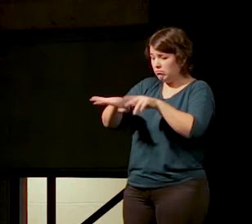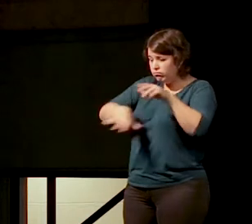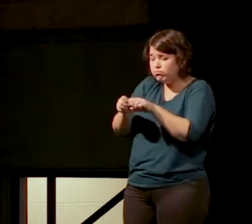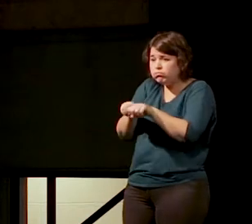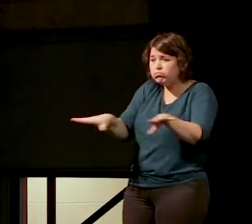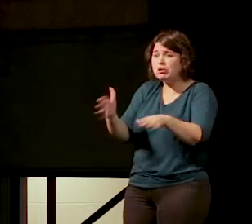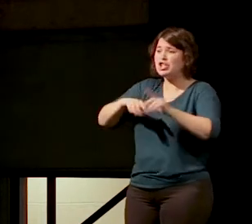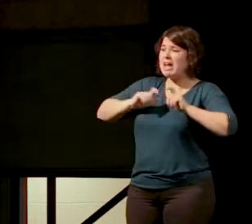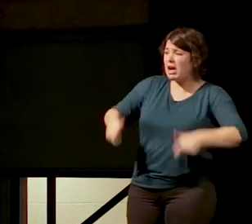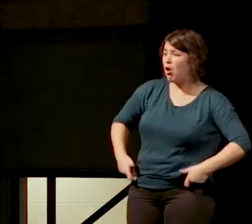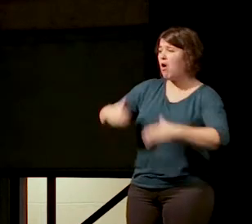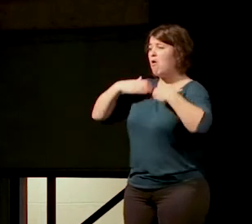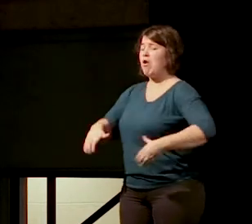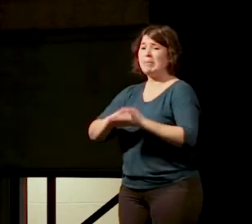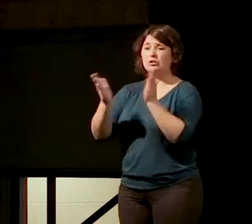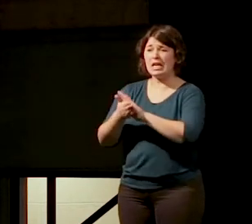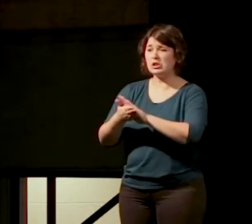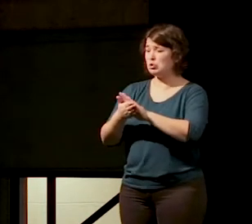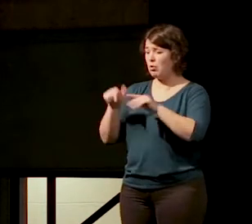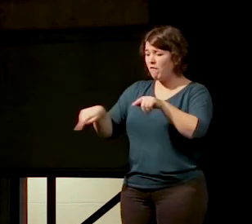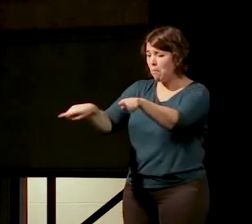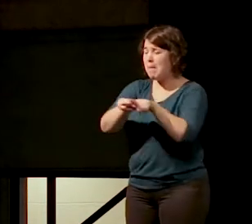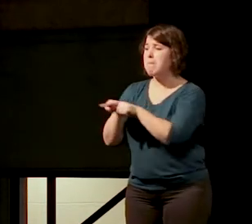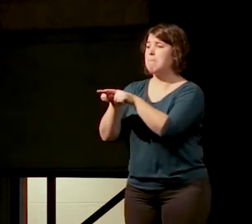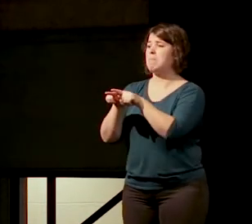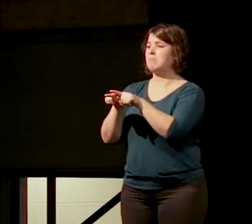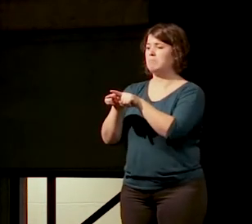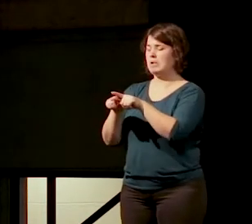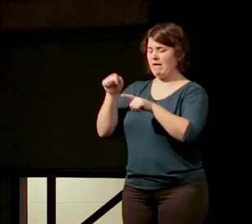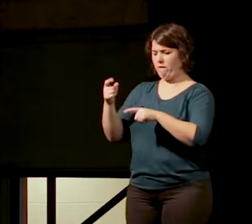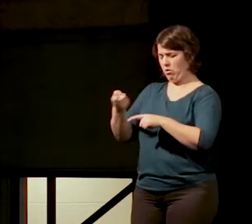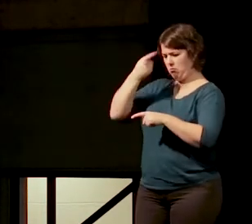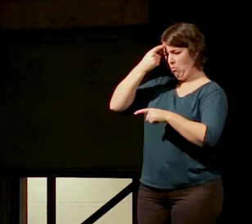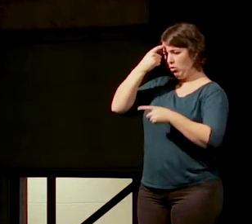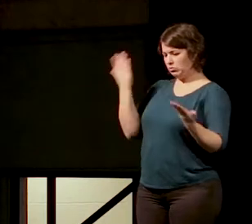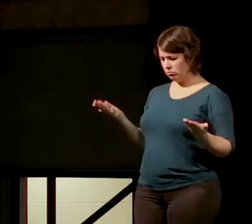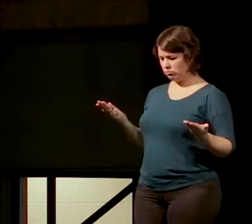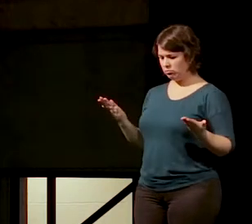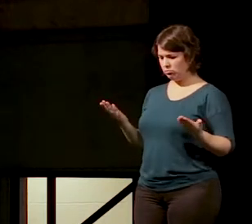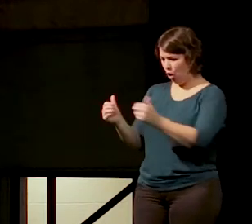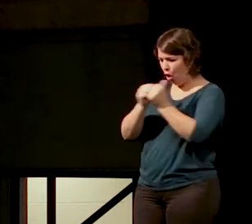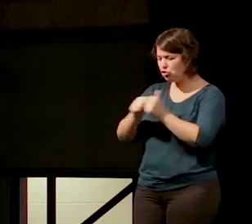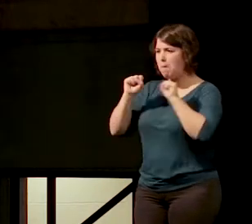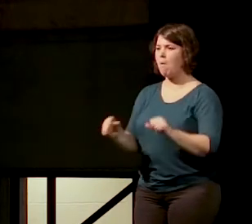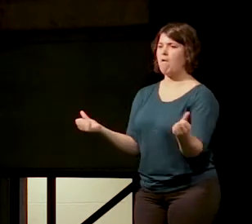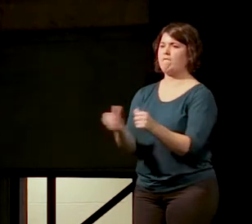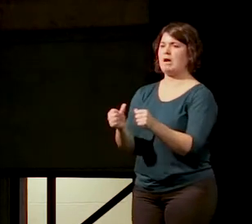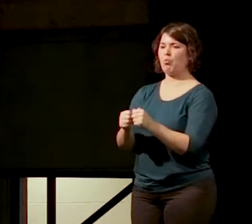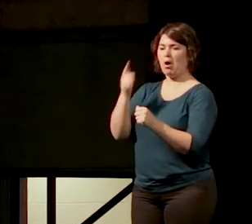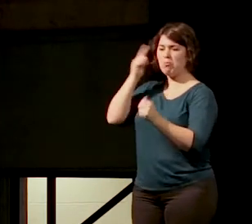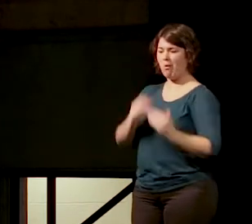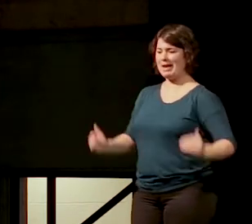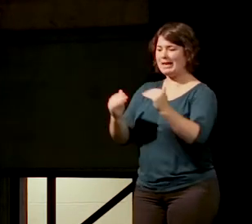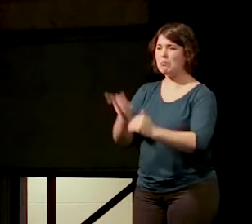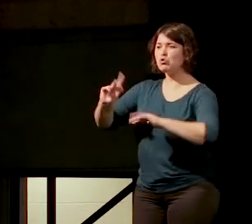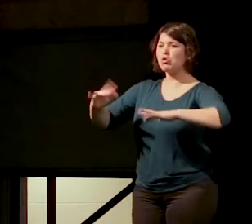dans les écoles, dans les clubs, dans les associations. Posons enfin la question, que faisons-nous ensemble pour plus